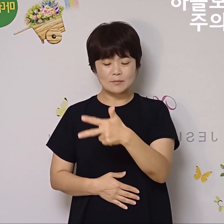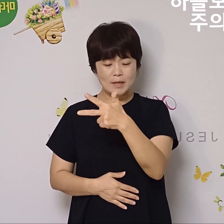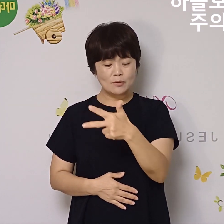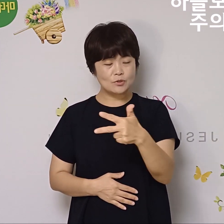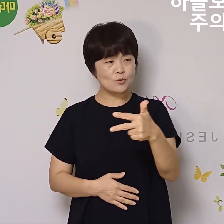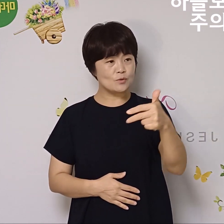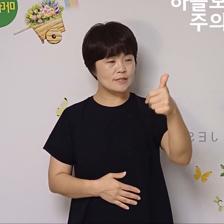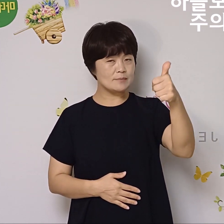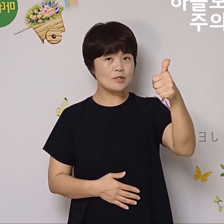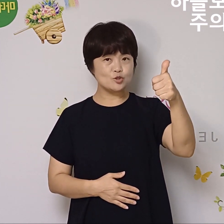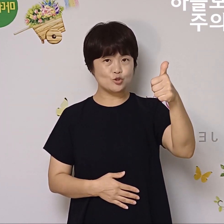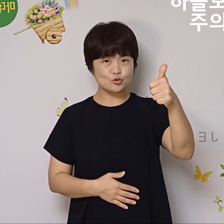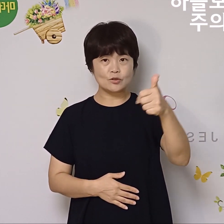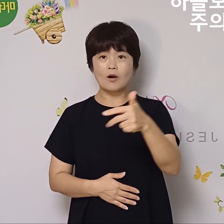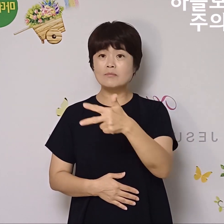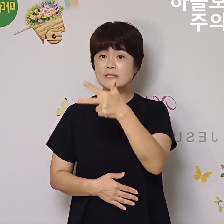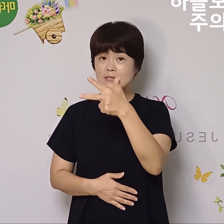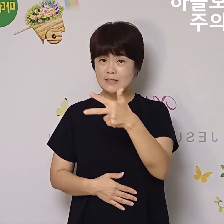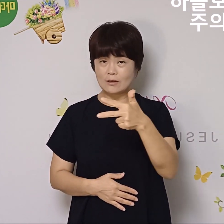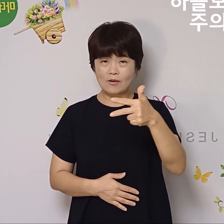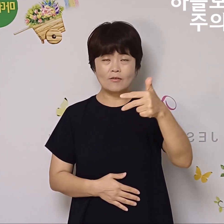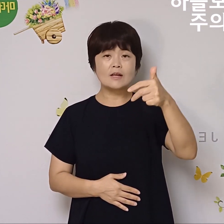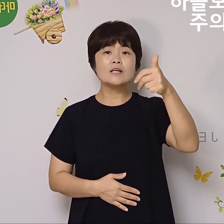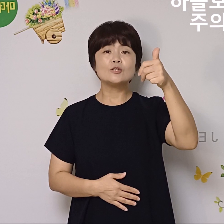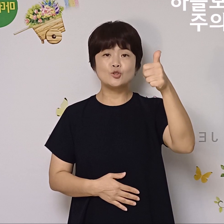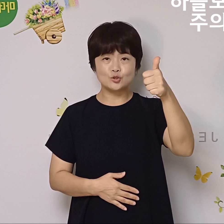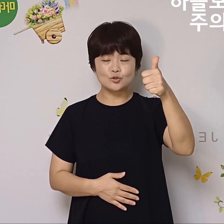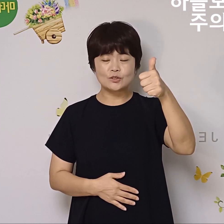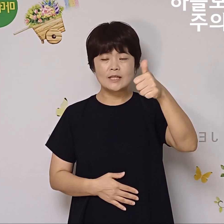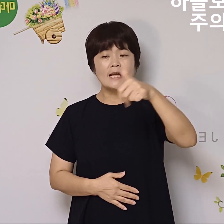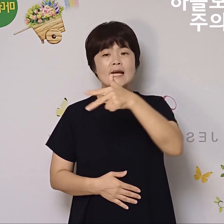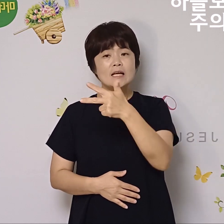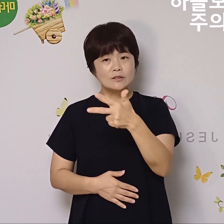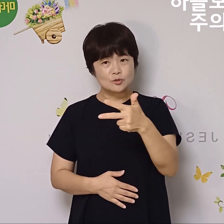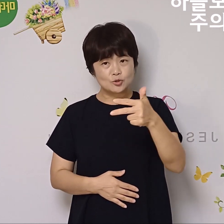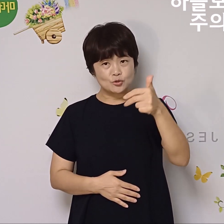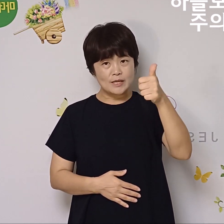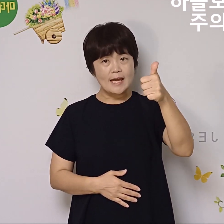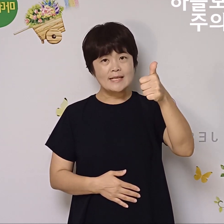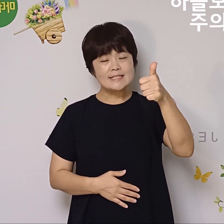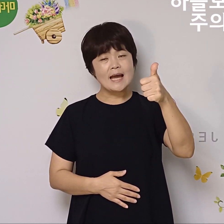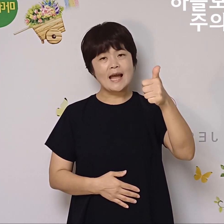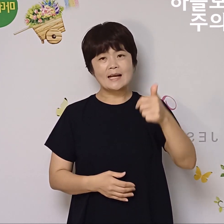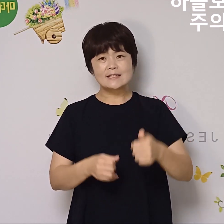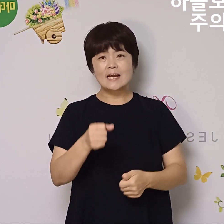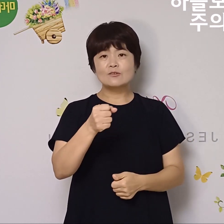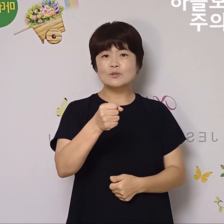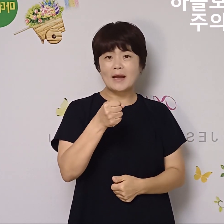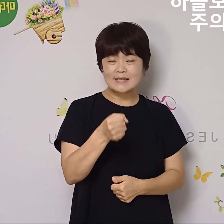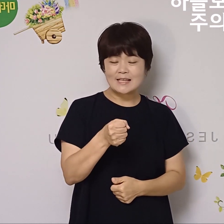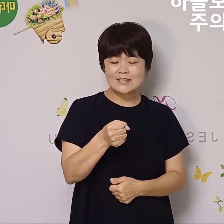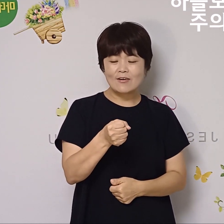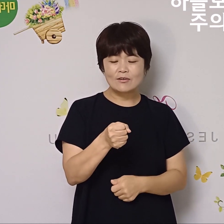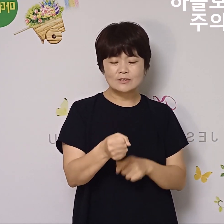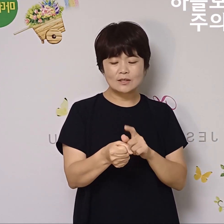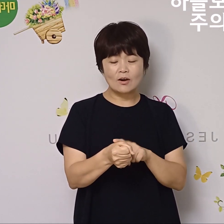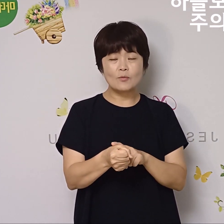다음에 위로 올리시면 주. 엄지척. 주. 주의 사랑. 사랑 우리 많이 하죠?